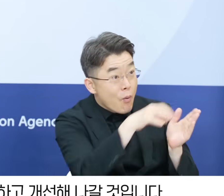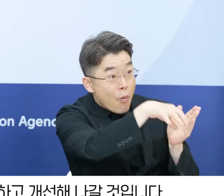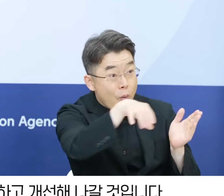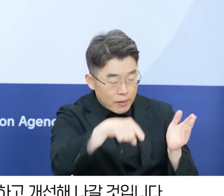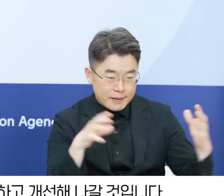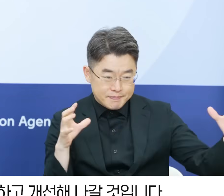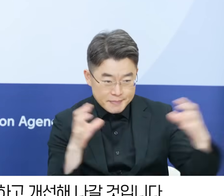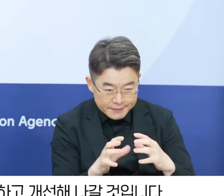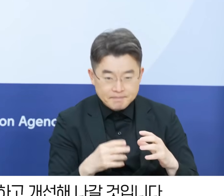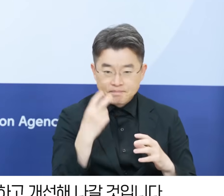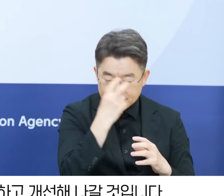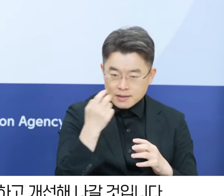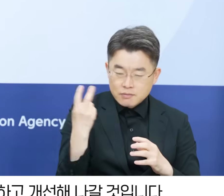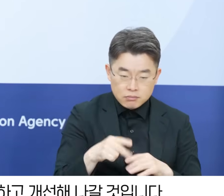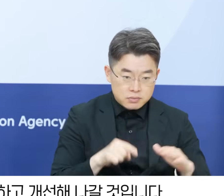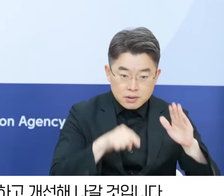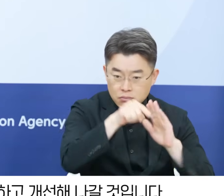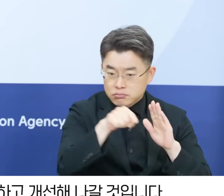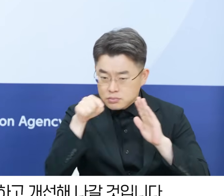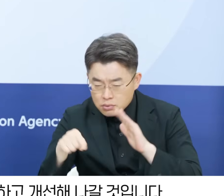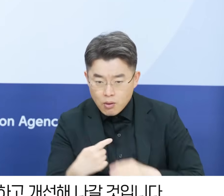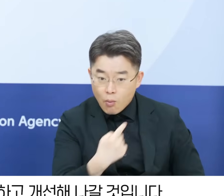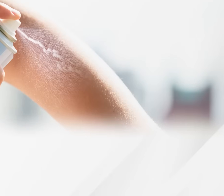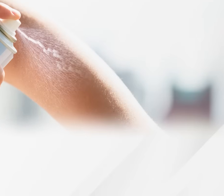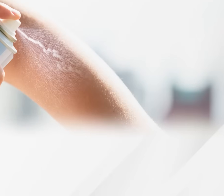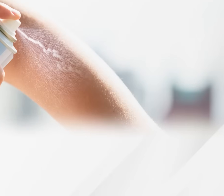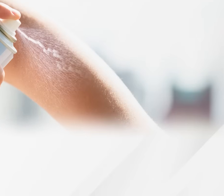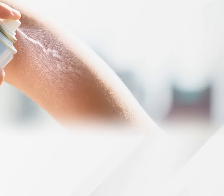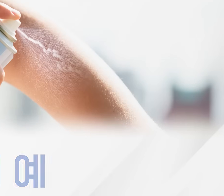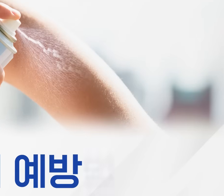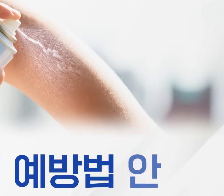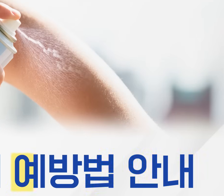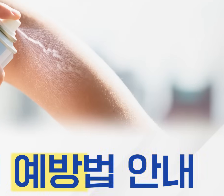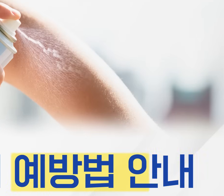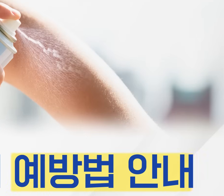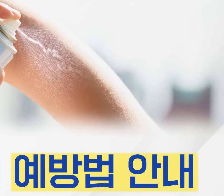적용을 지속적으로 점검하고 개선해 나갈 것입니다.